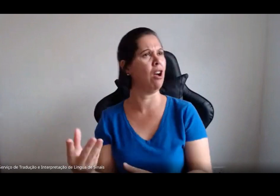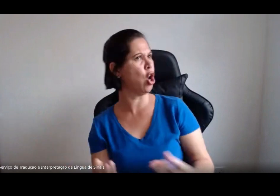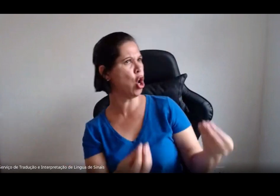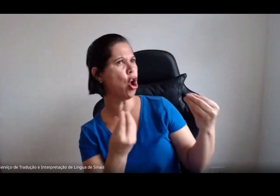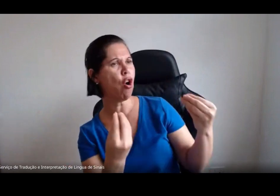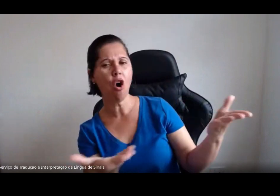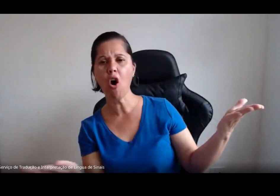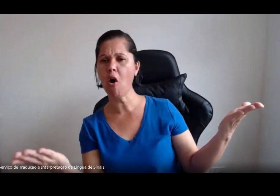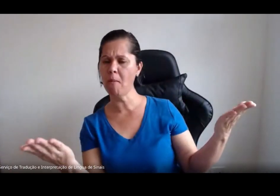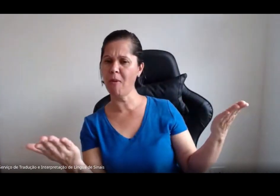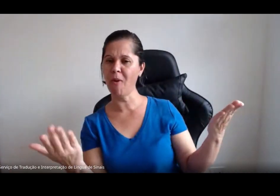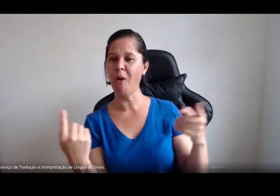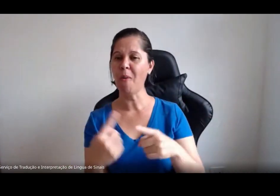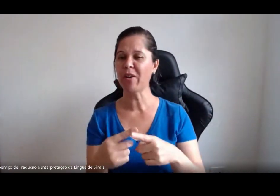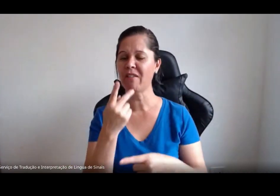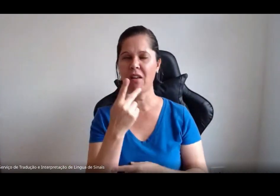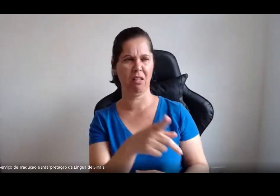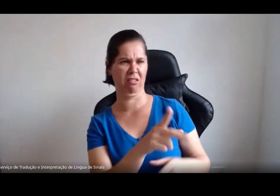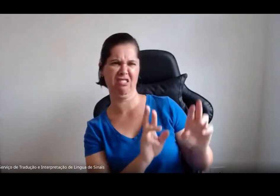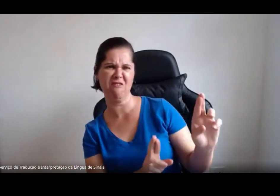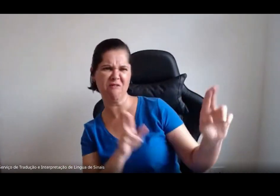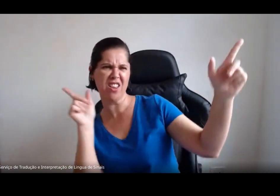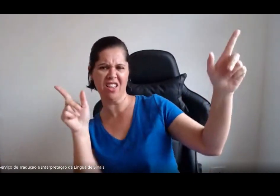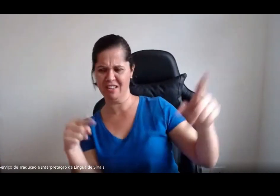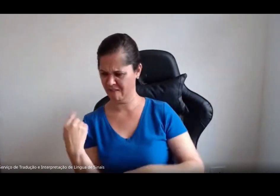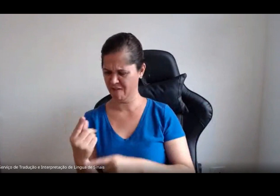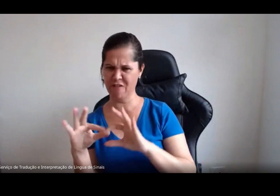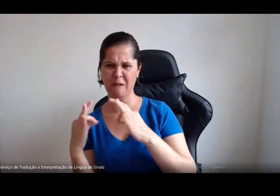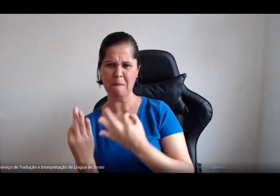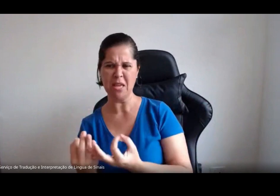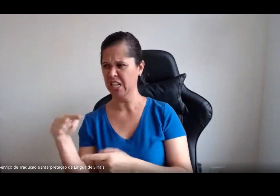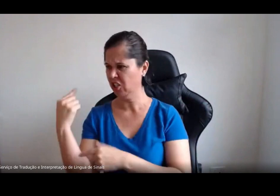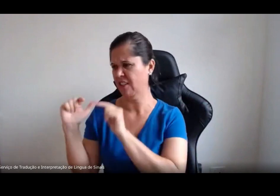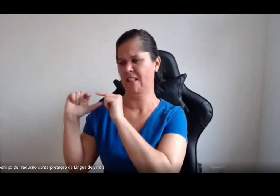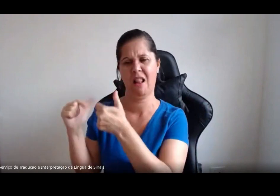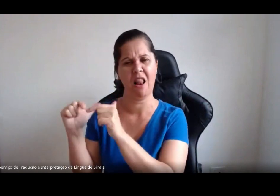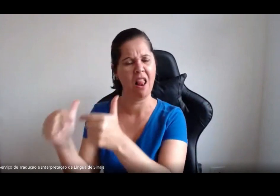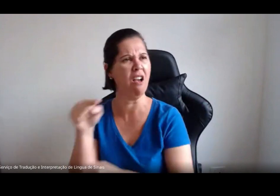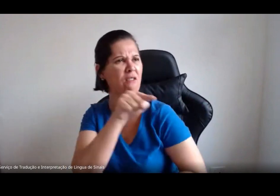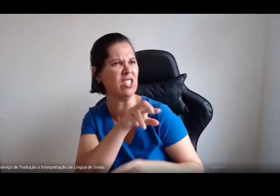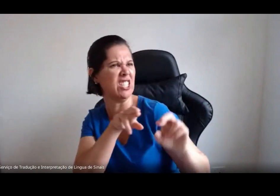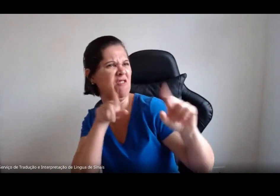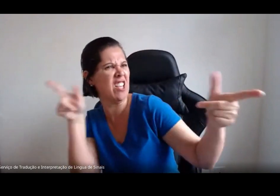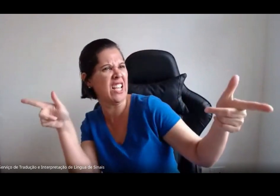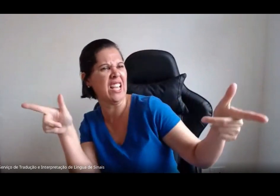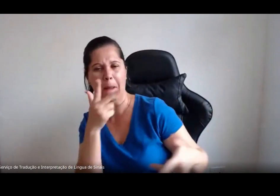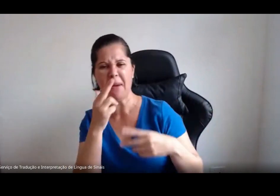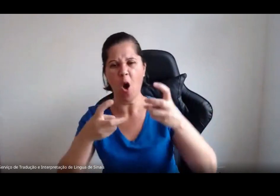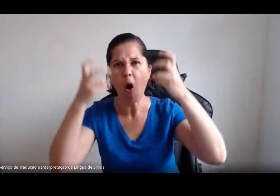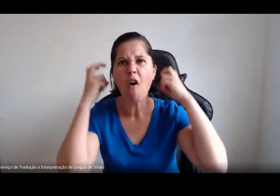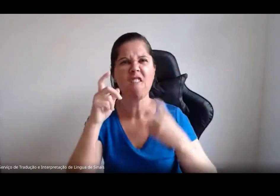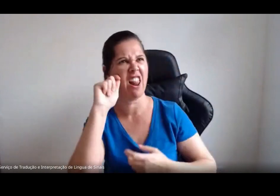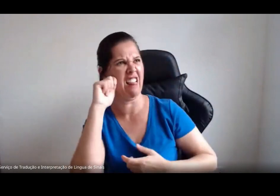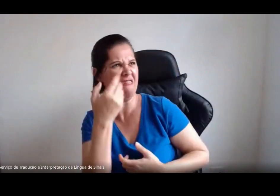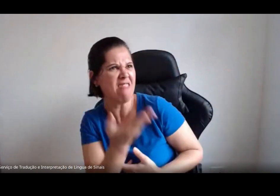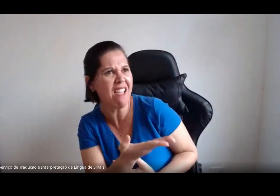mesmo a me hostilizar, sabe? Que me consideraram, na época, uma hippie. Tá velhos temos. Uma ovelha